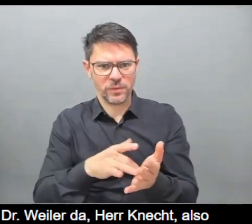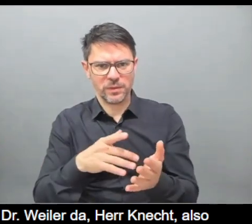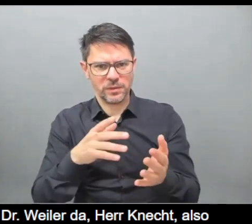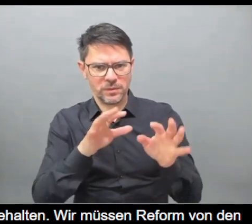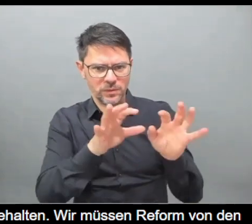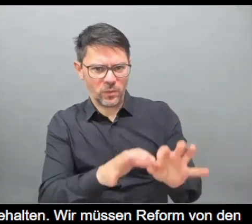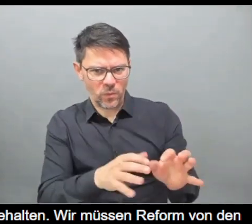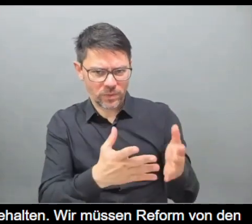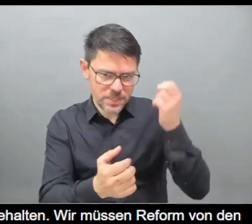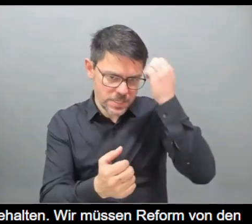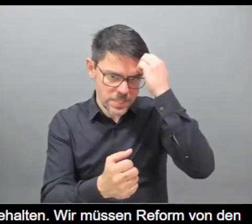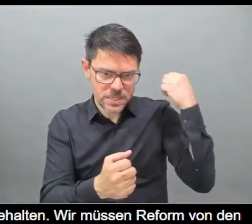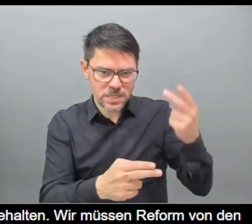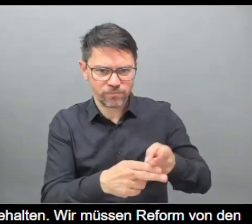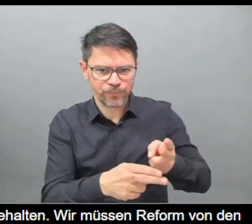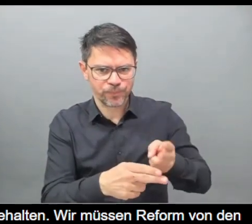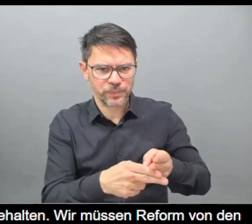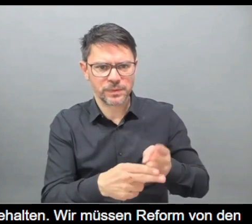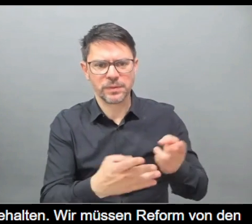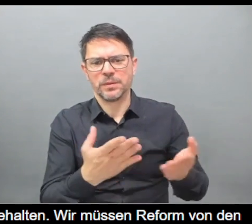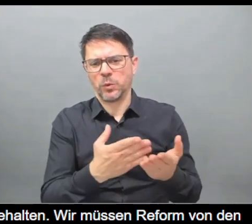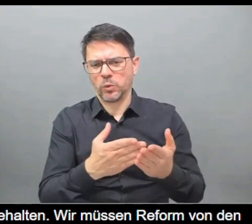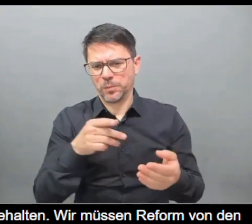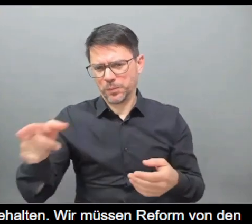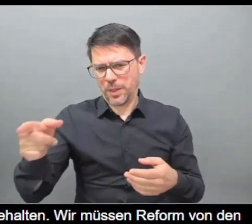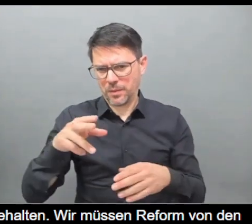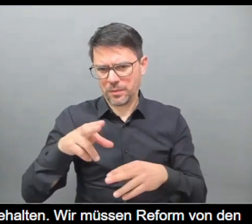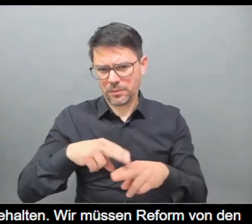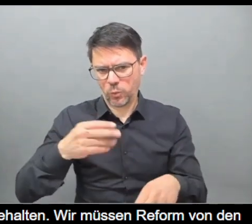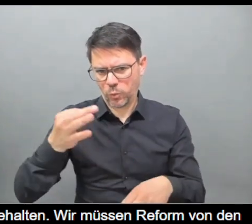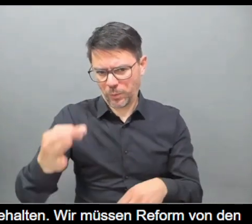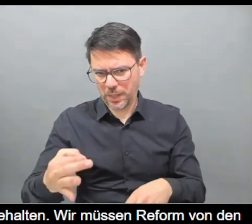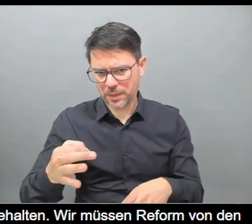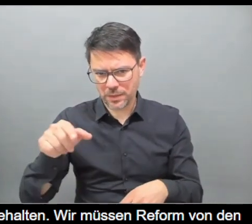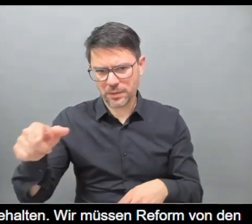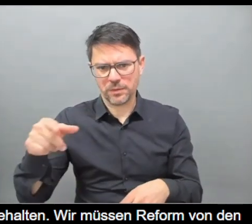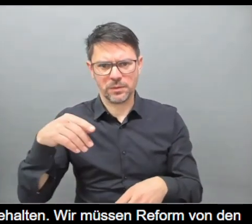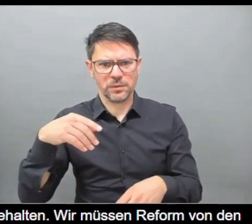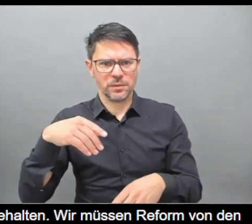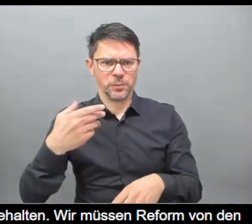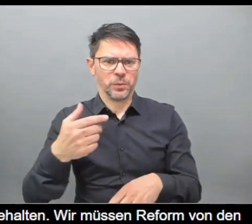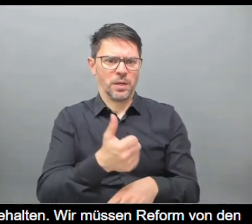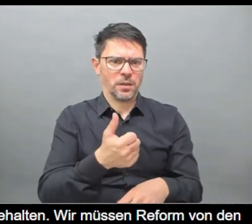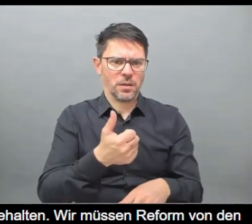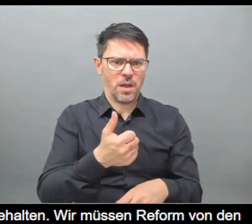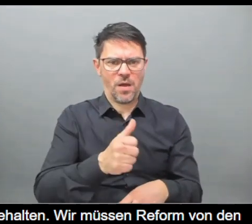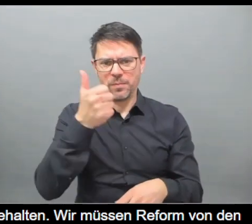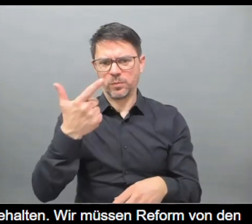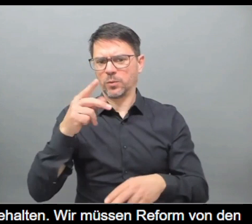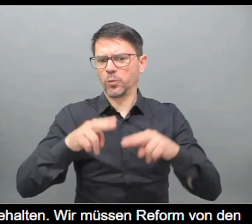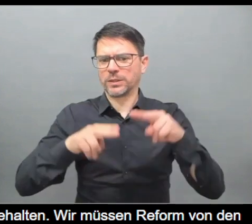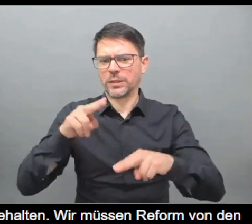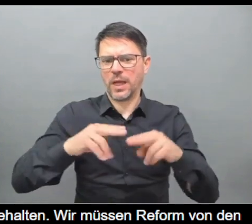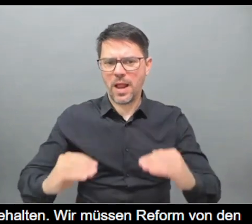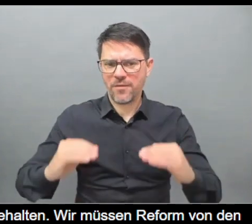ein Stück weit von den Arbeitsbedingungen nach vorne bringen wollen. Ich bin immer noch dafür, dass wir Zulagen jetzt endlich mal steuerfrei stellen, dass wir